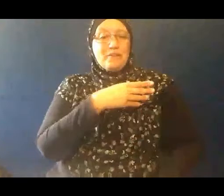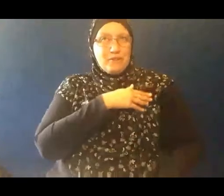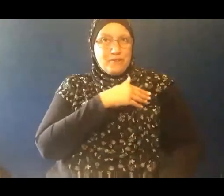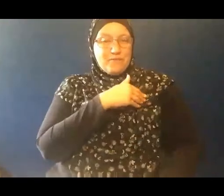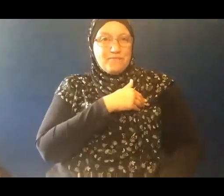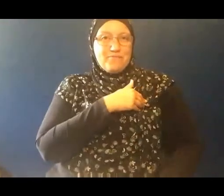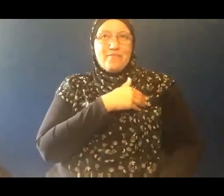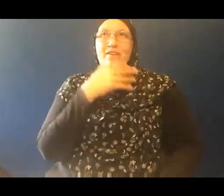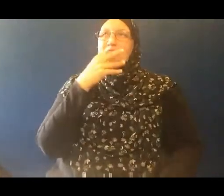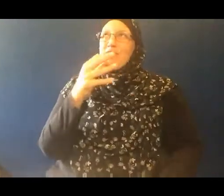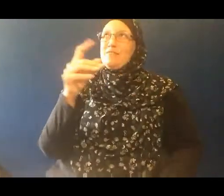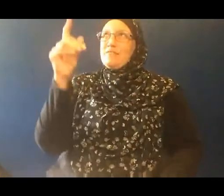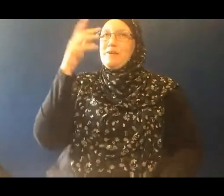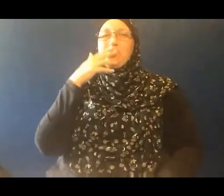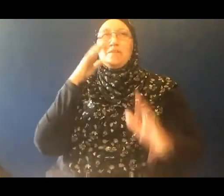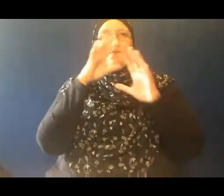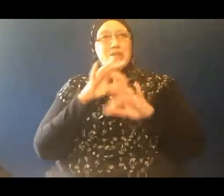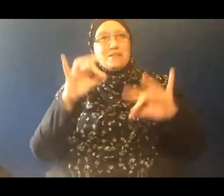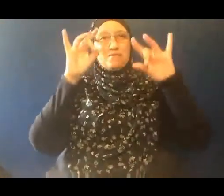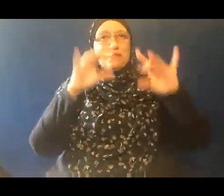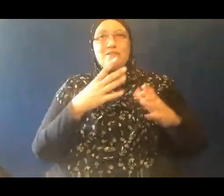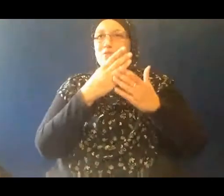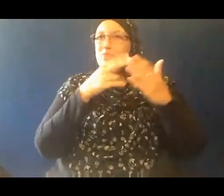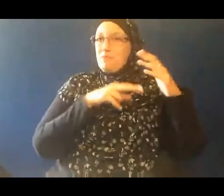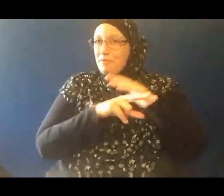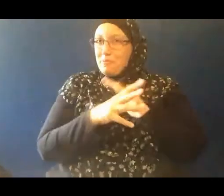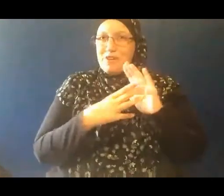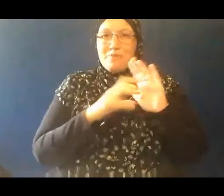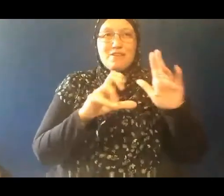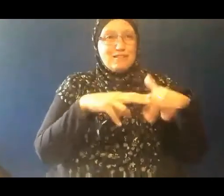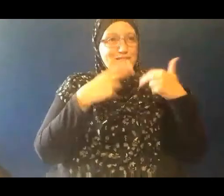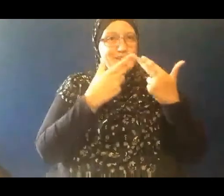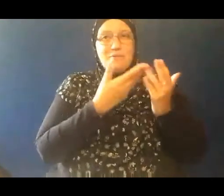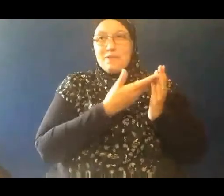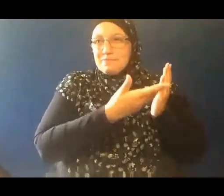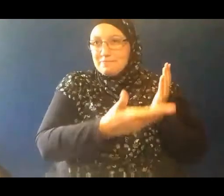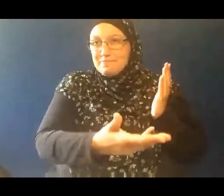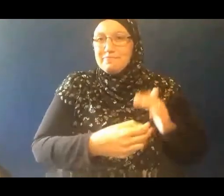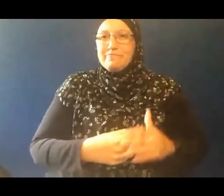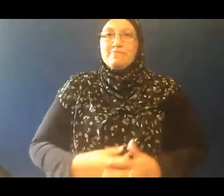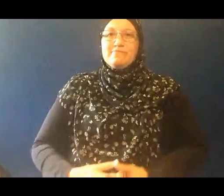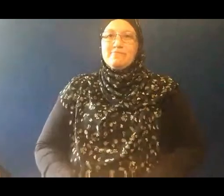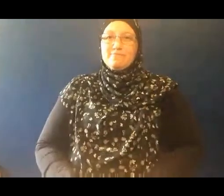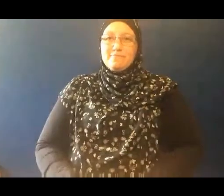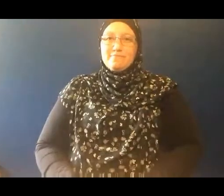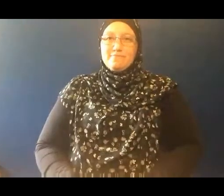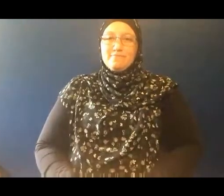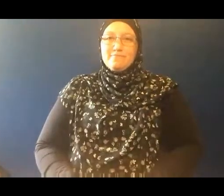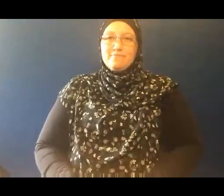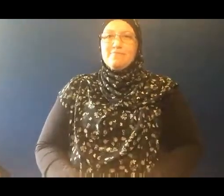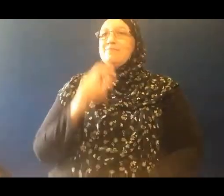والسلام على سيدنا ونبينا وطبيب نفوسنا وحبيب قلوبنا أبي